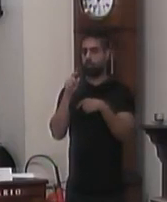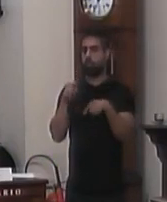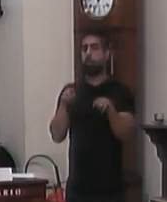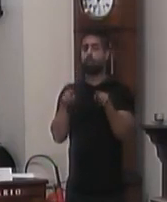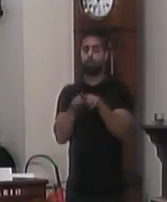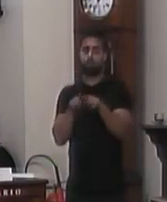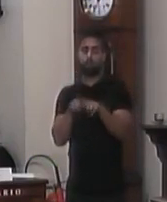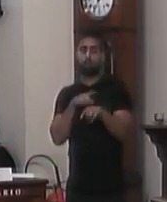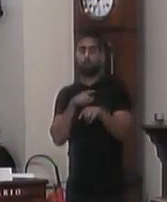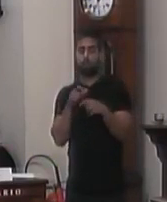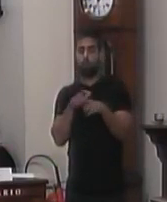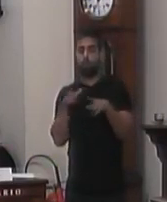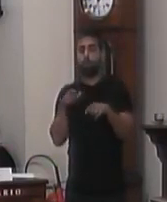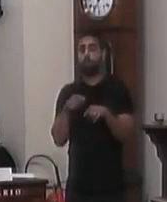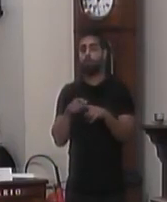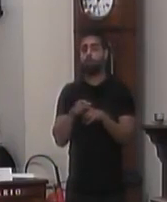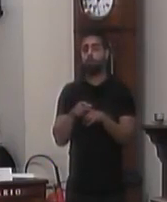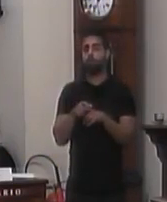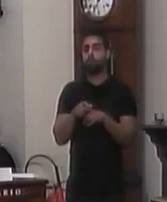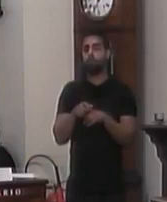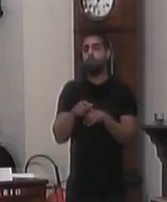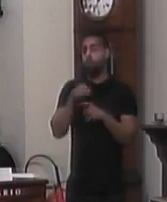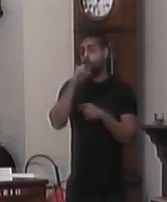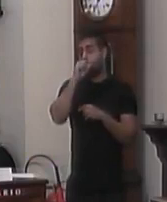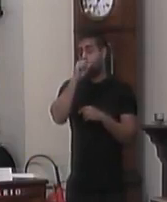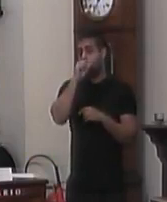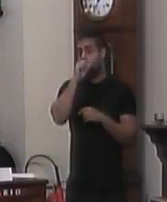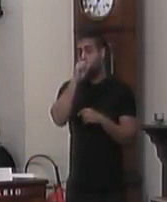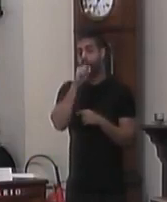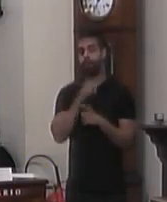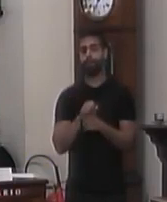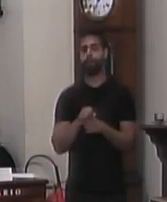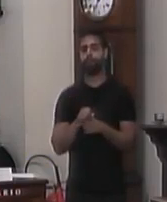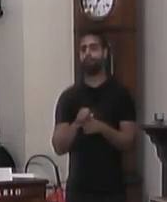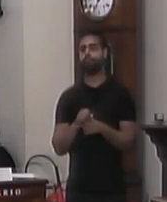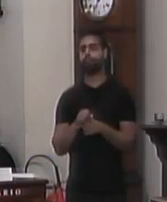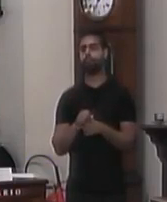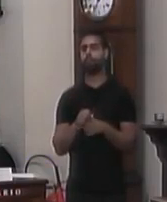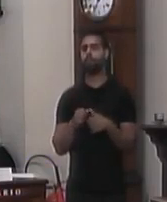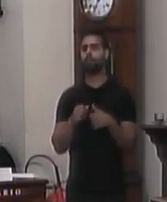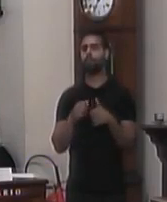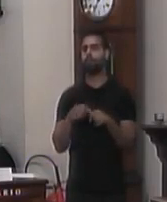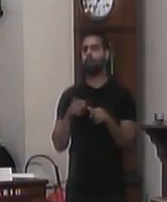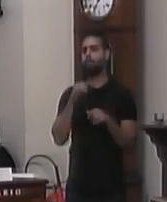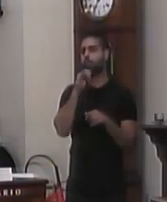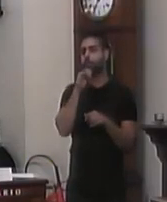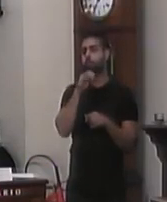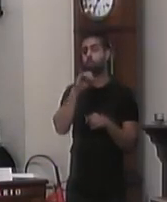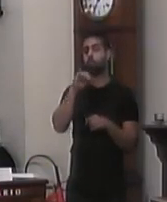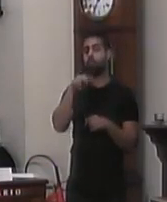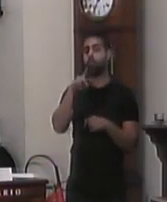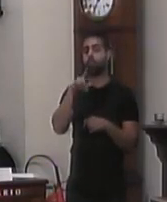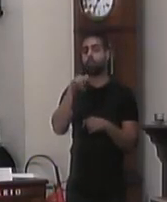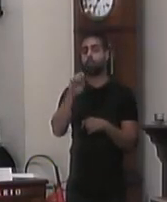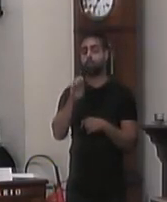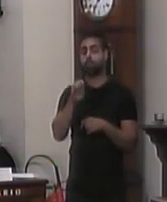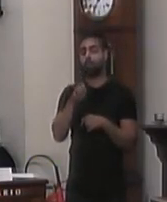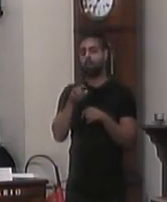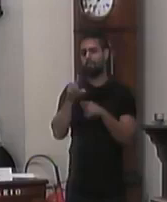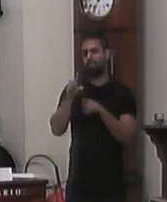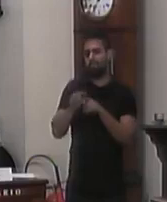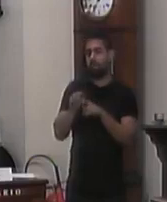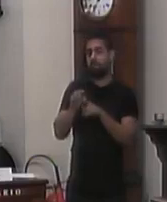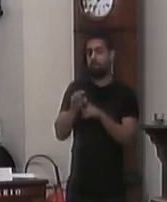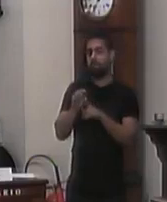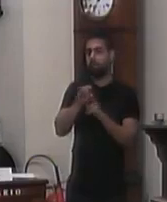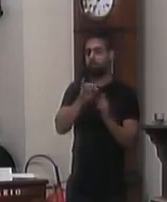líquida maior, e a gente fica com o índice mais baixo, né? Obviamente, qualquer aumento